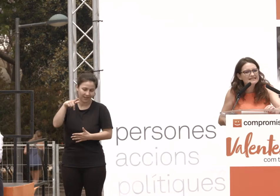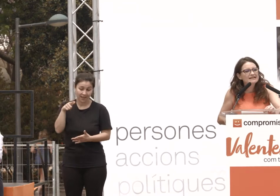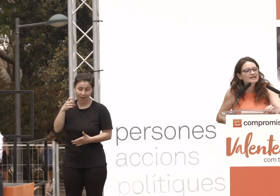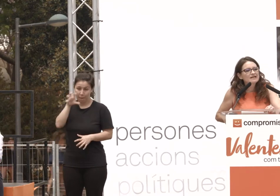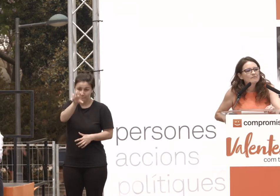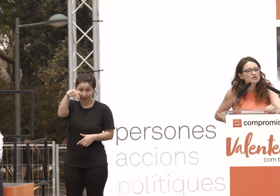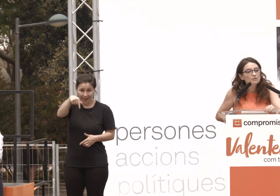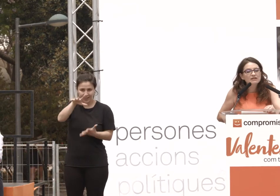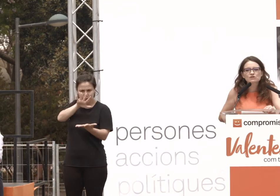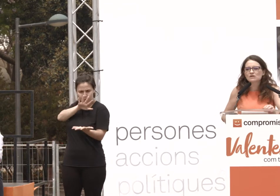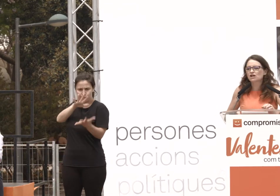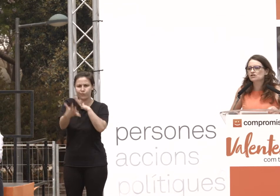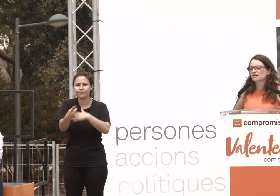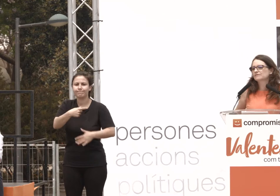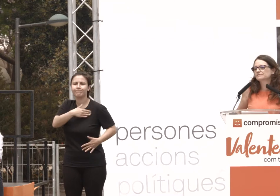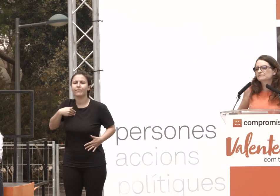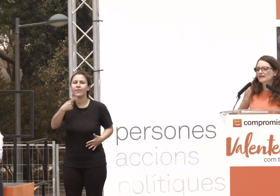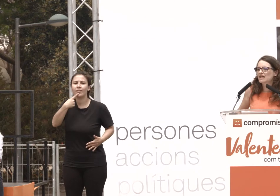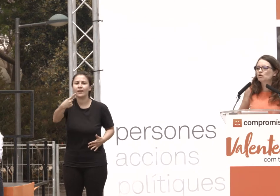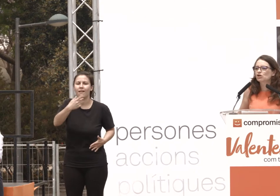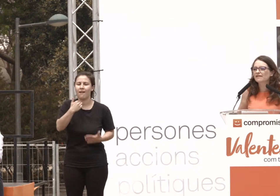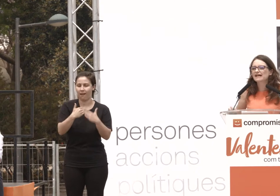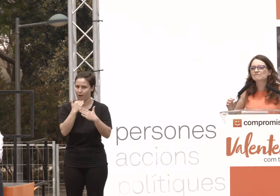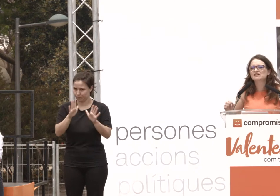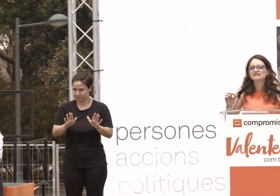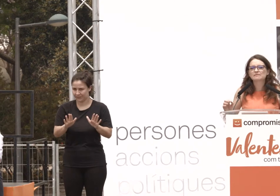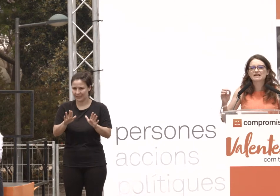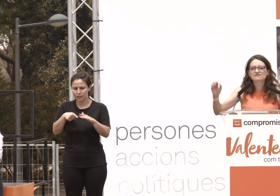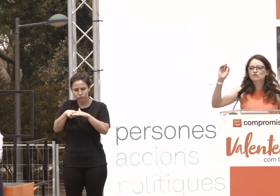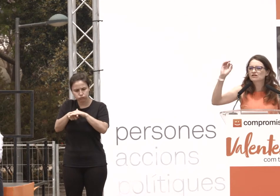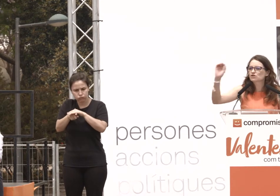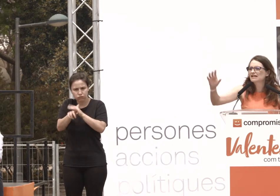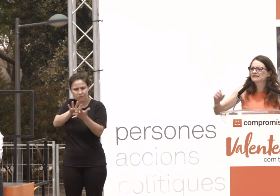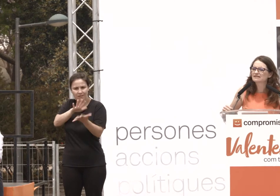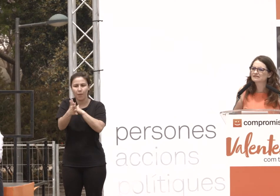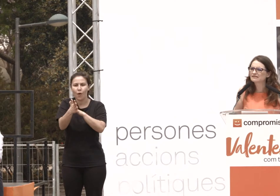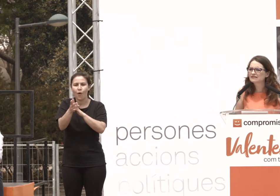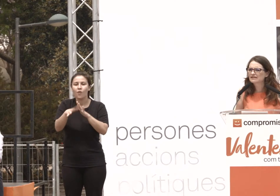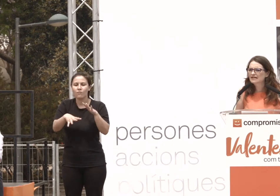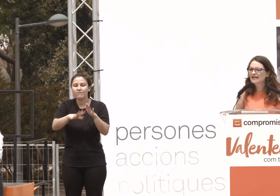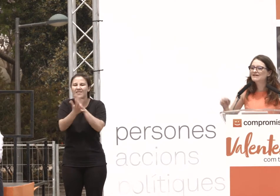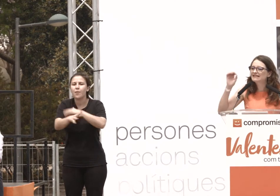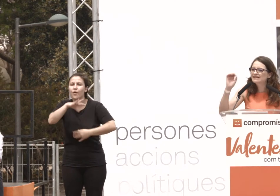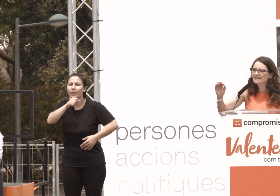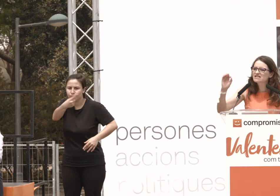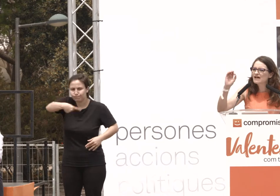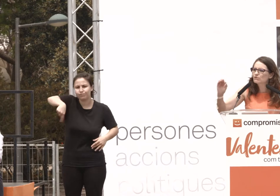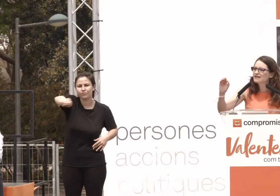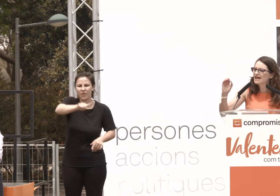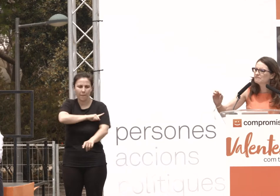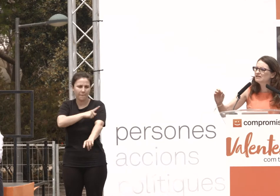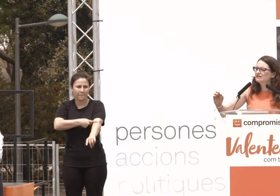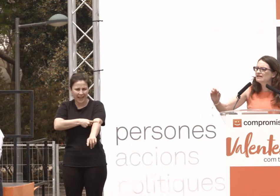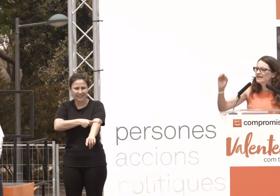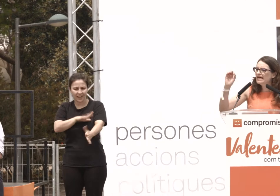país. Pues jo vull dir-vos una cosa, el motor de canvi d'este país vau ser vosaltres. La valentia que ens va durar